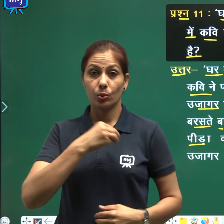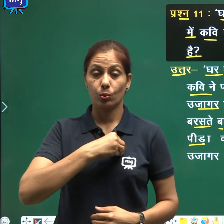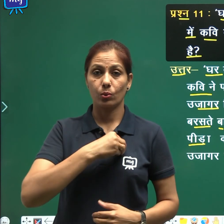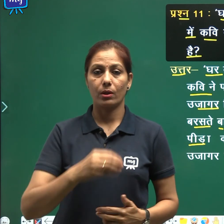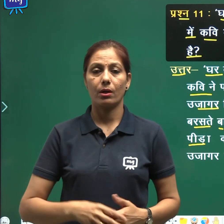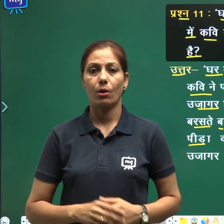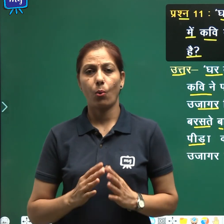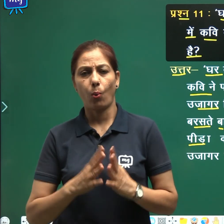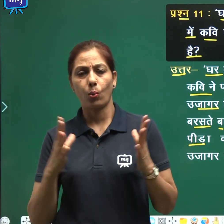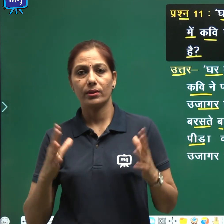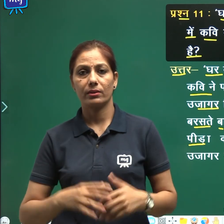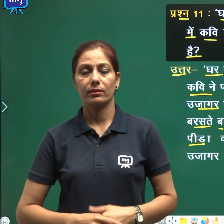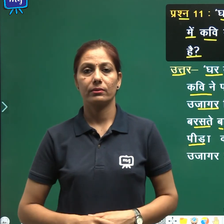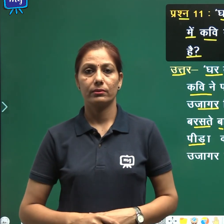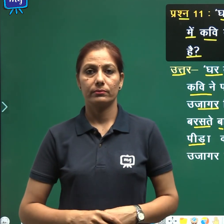और अधिक